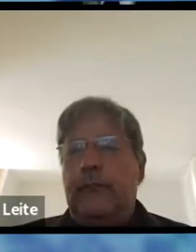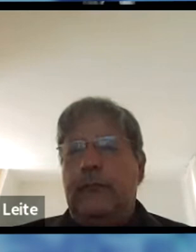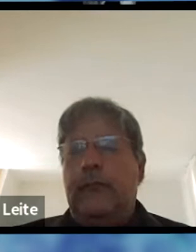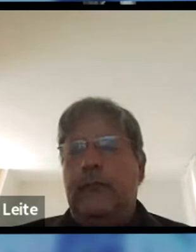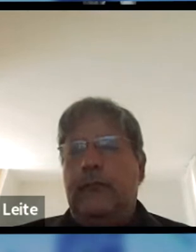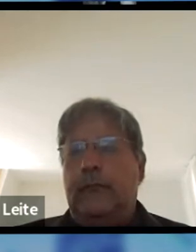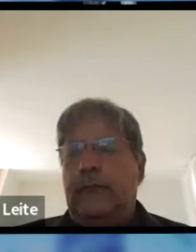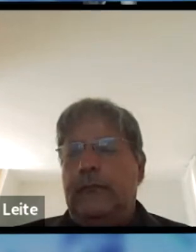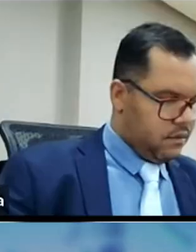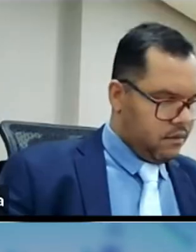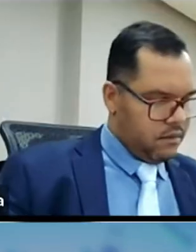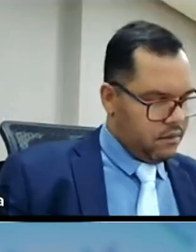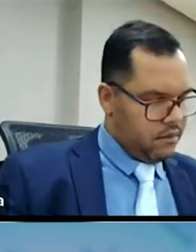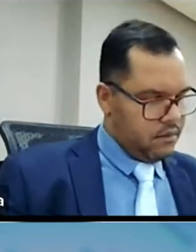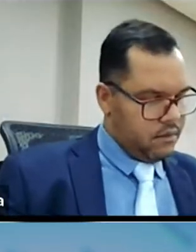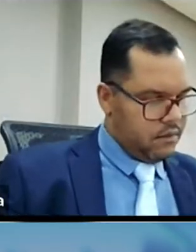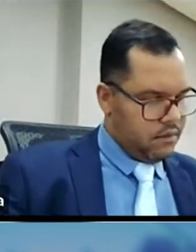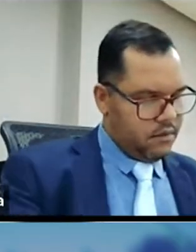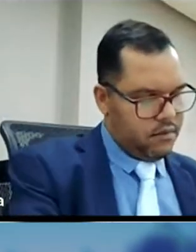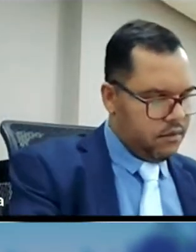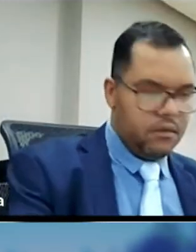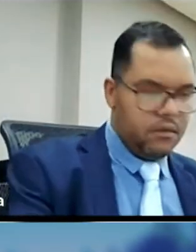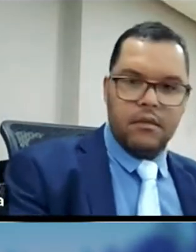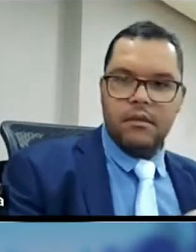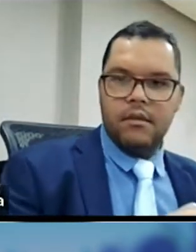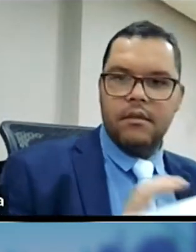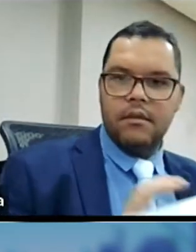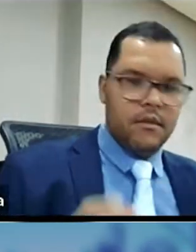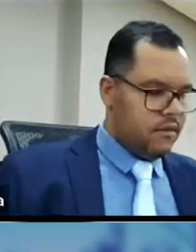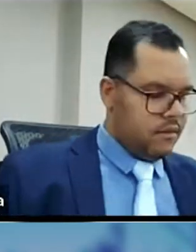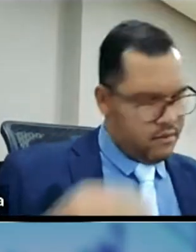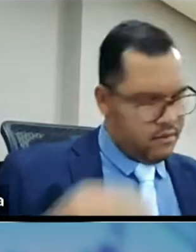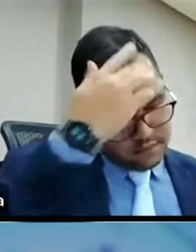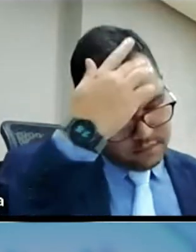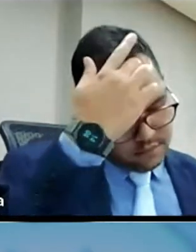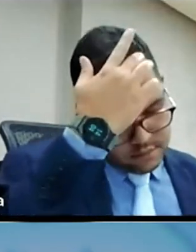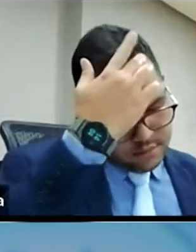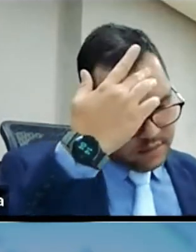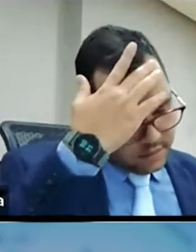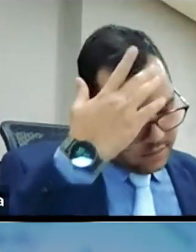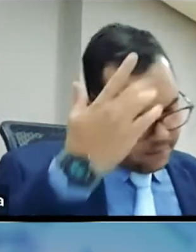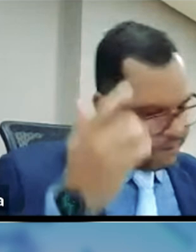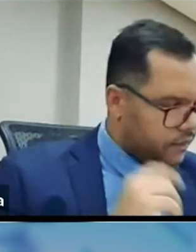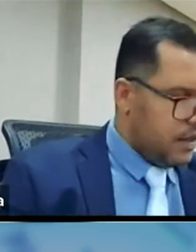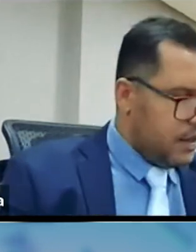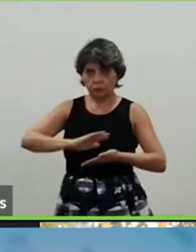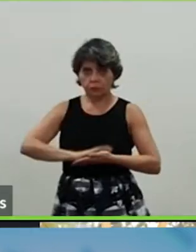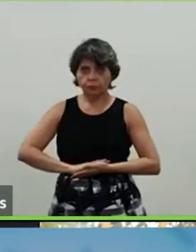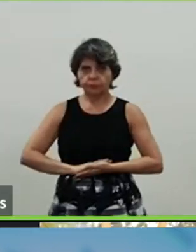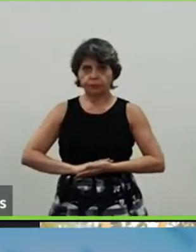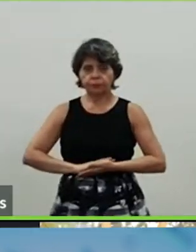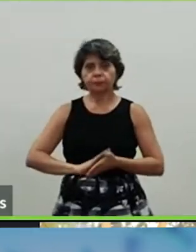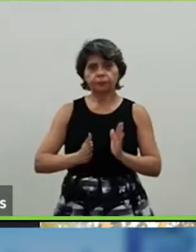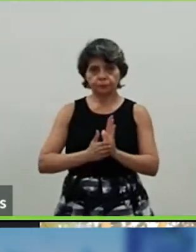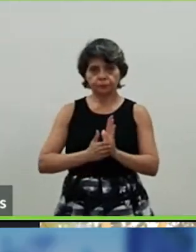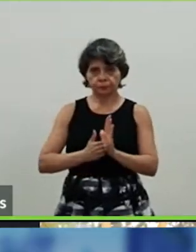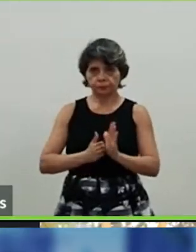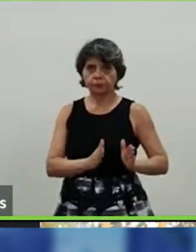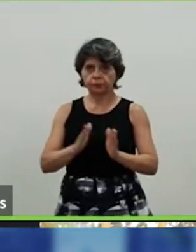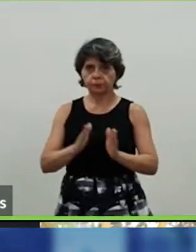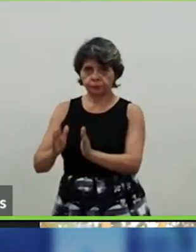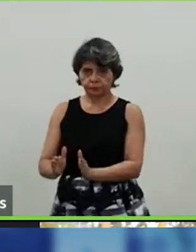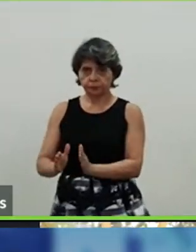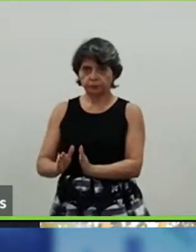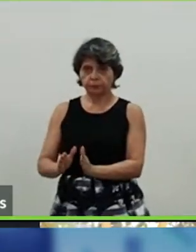Regis Gonçalves Leite, o secretário do plenário em substituição Leon dos Reis Costa e Silva. A intérprete